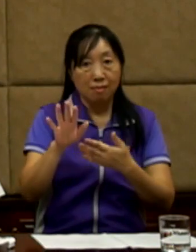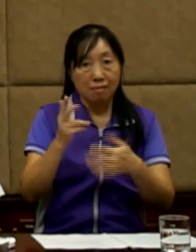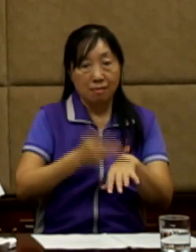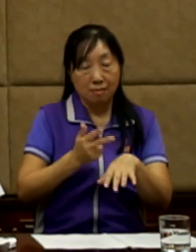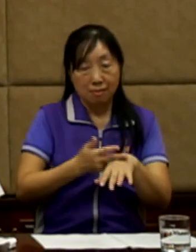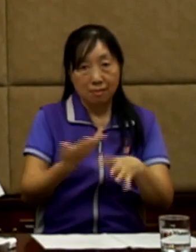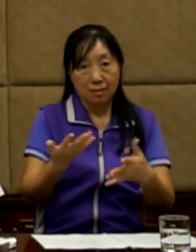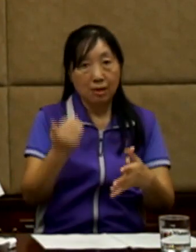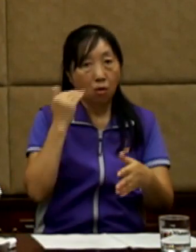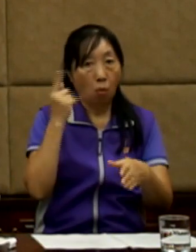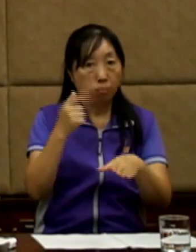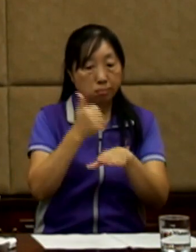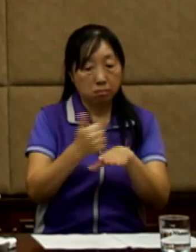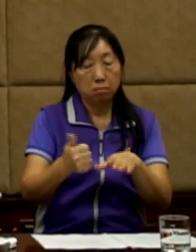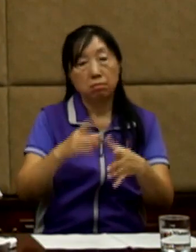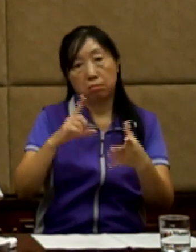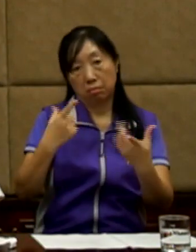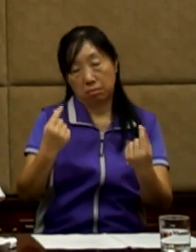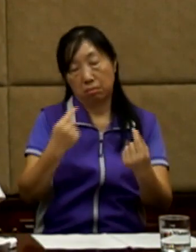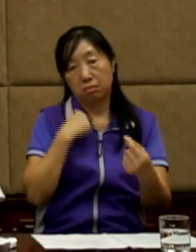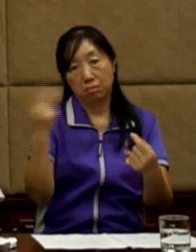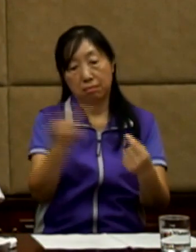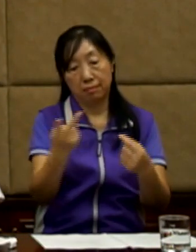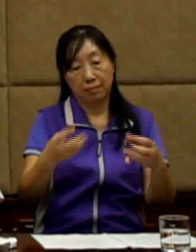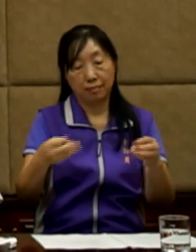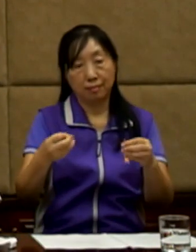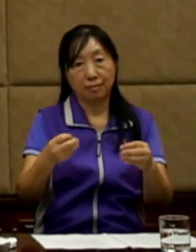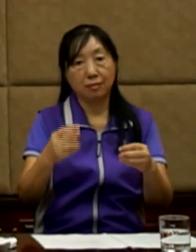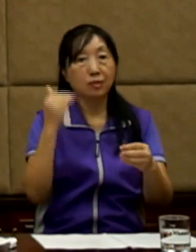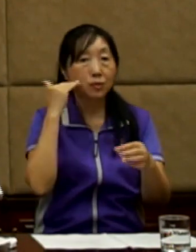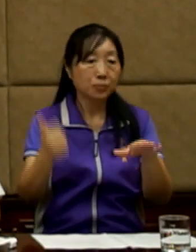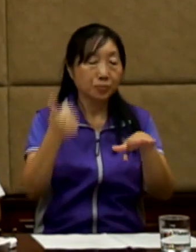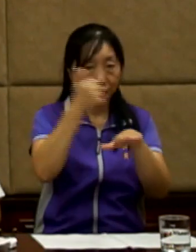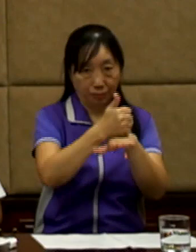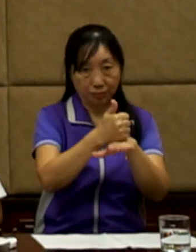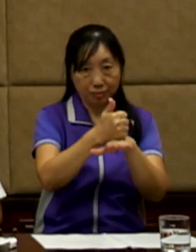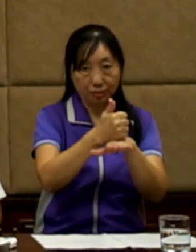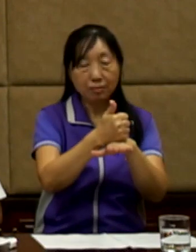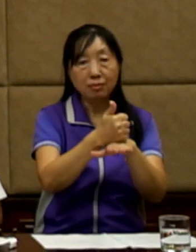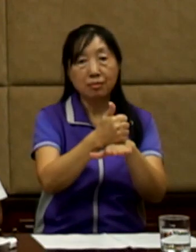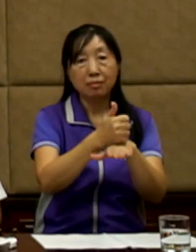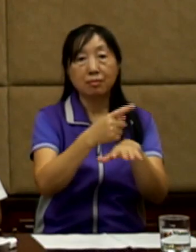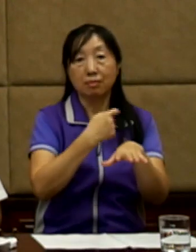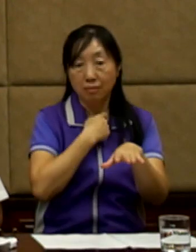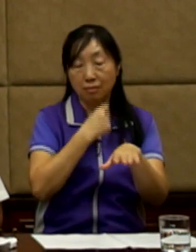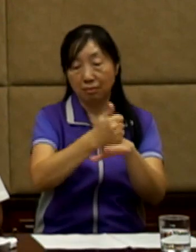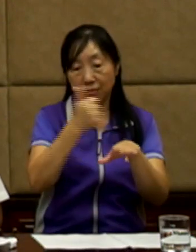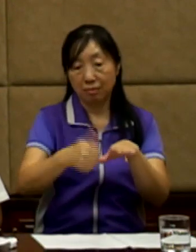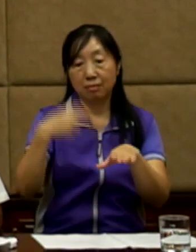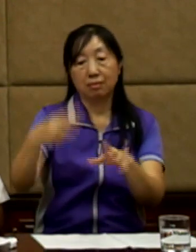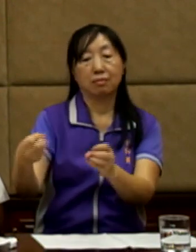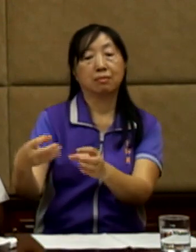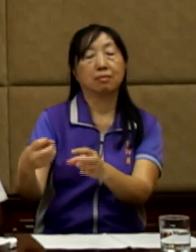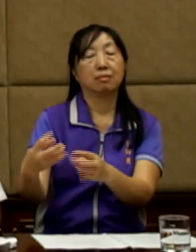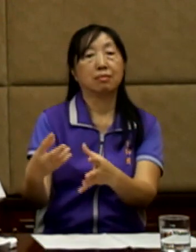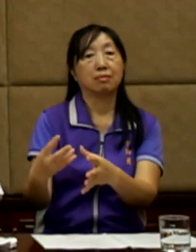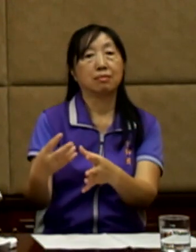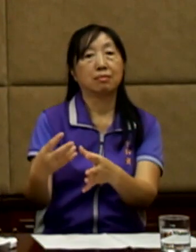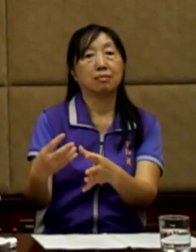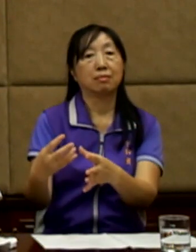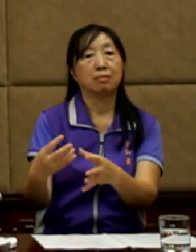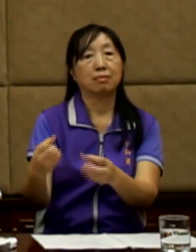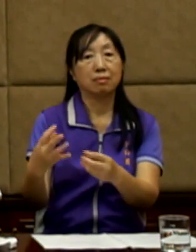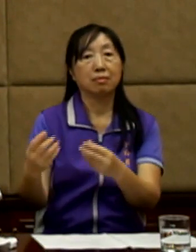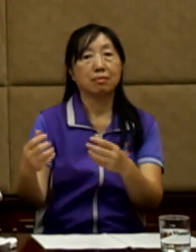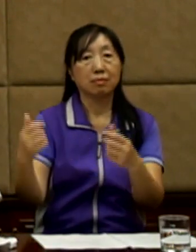如果他下架的话，要请他协商。因为原本在架上要下来，就请他们去做协商。那如果他们要上架，那就合作预约。所以